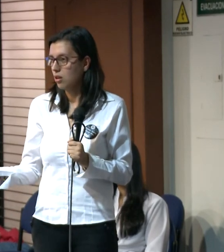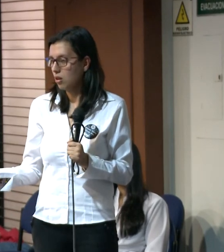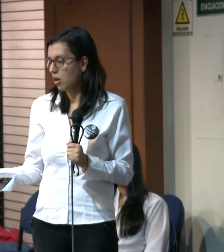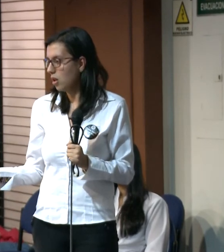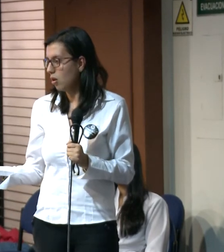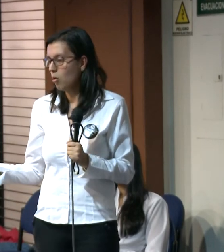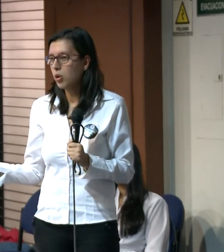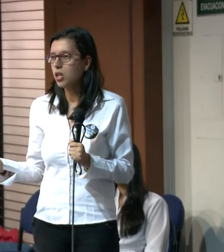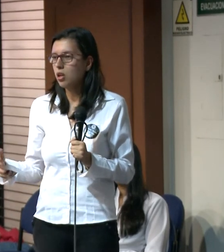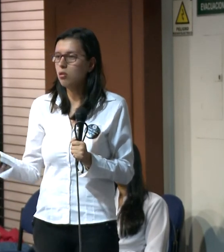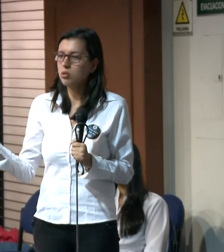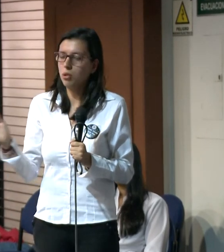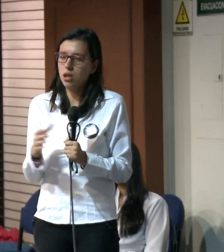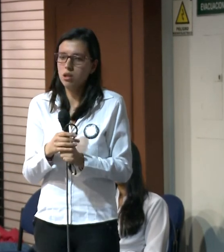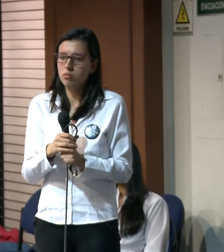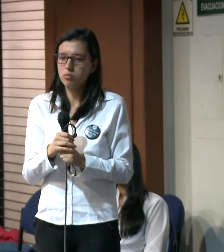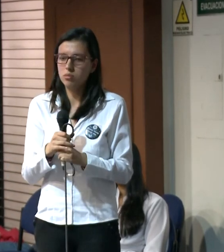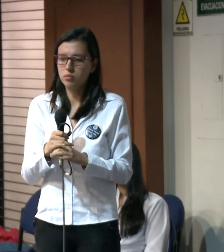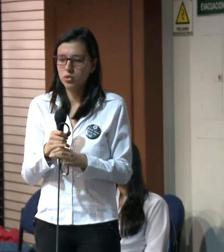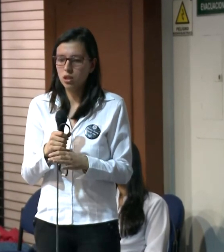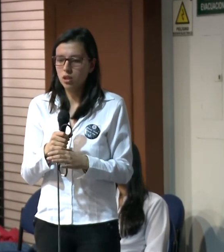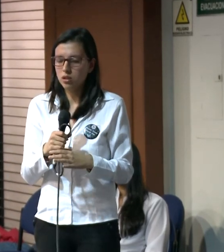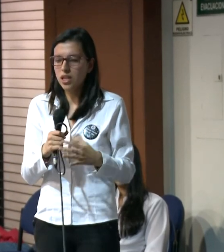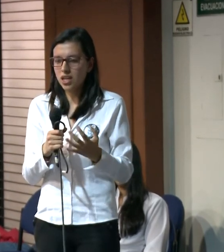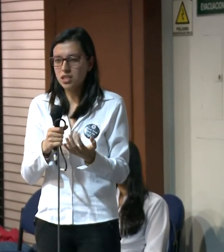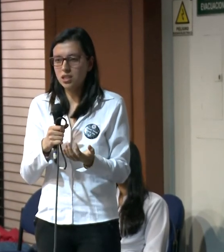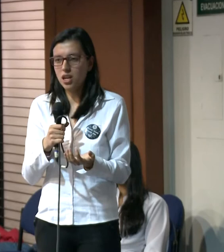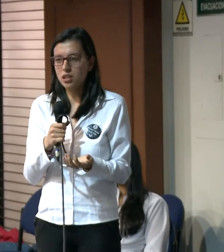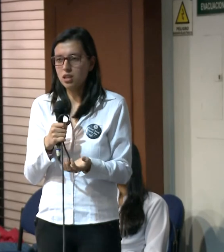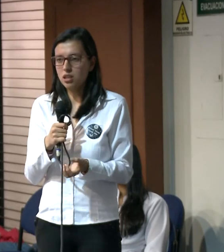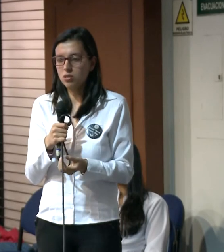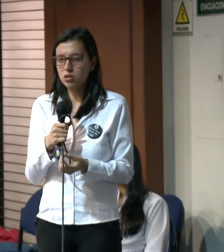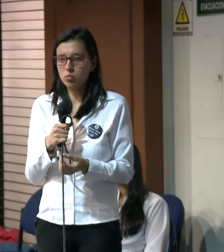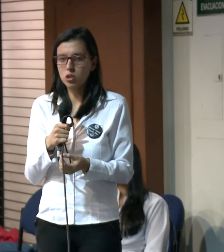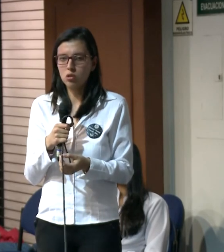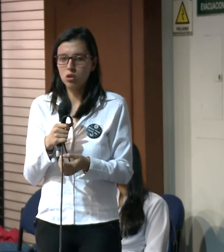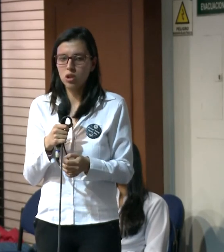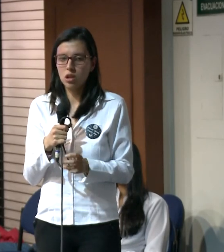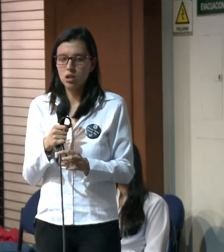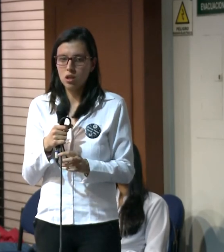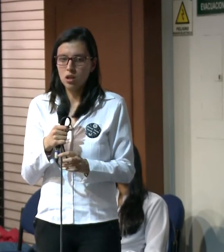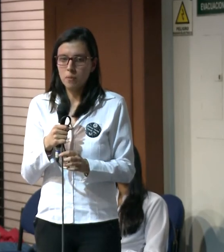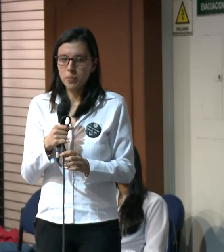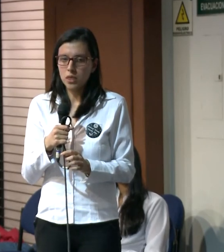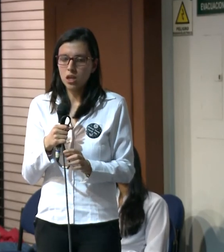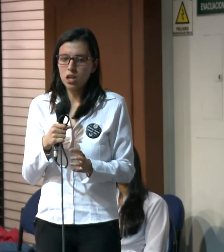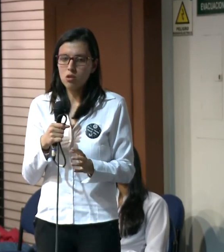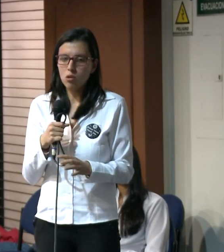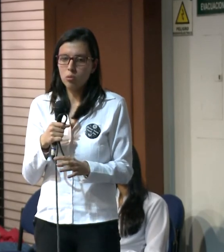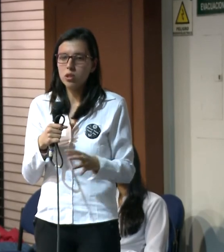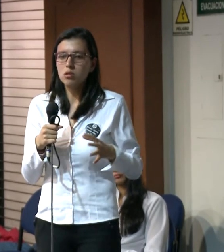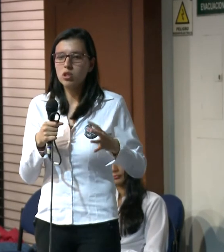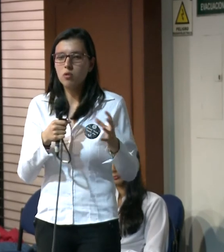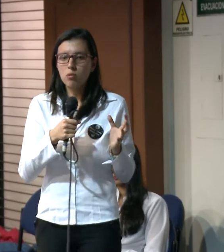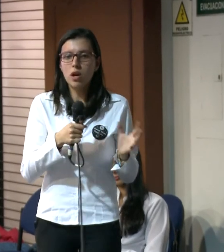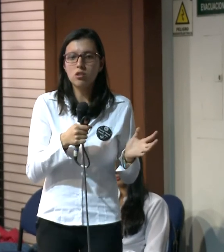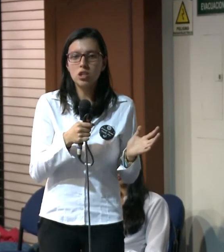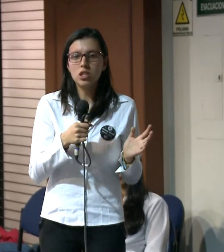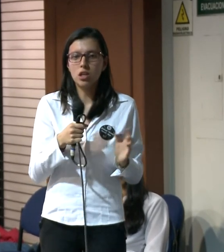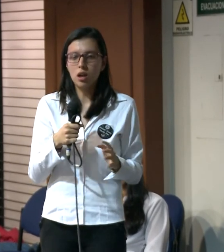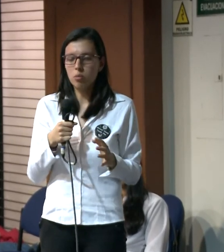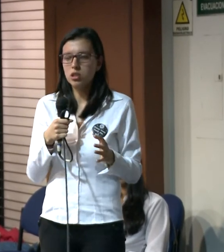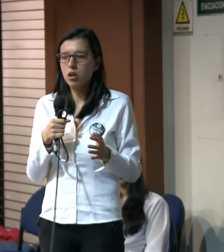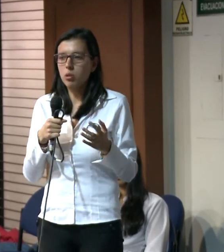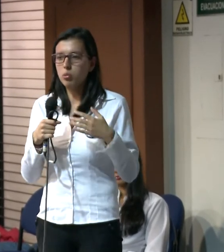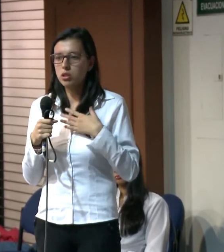necesita comprender y no es de qué se trata. Entonces yo creo que no es formarnos